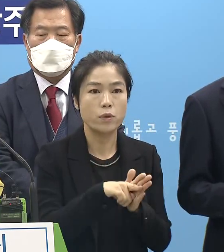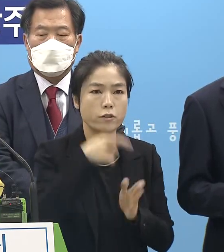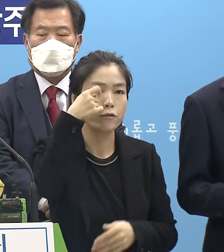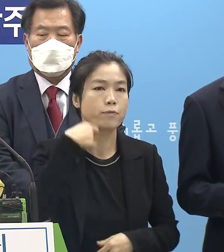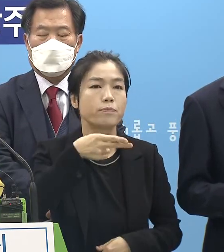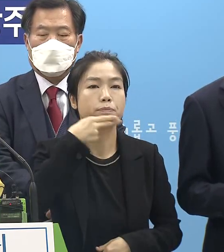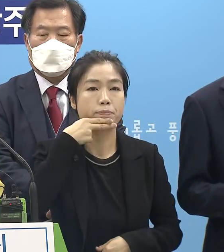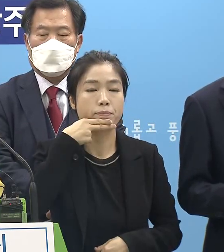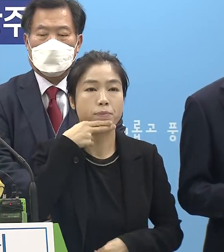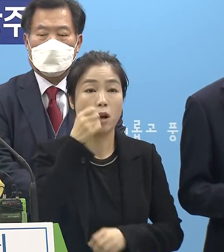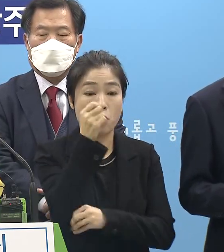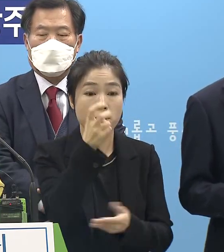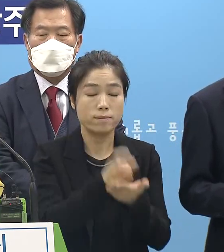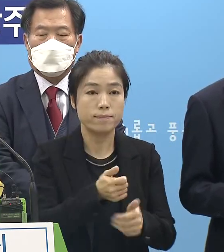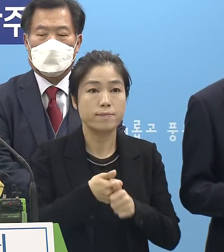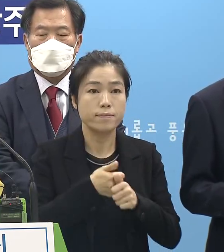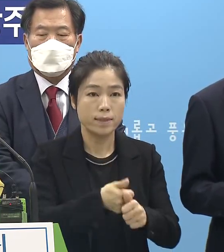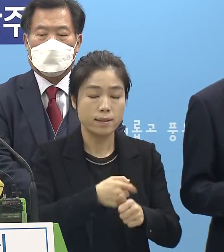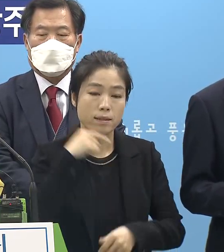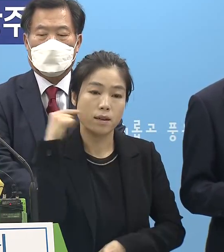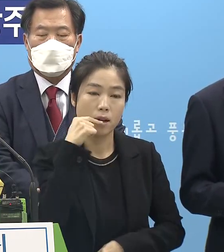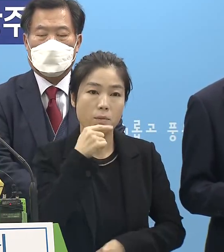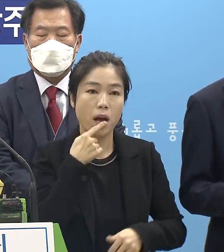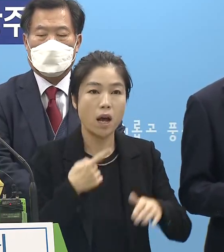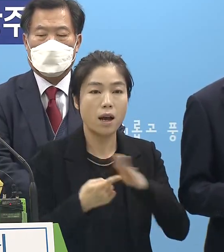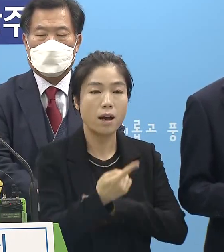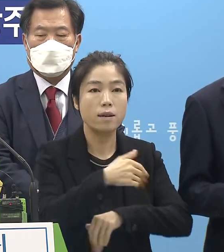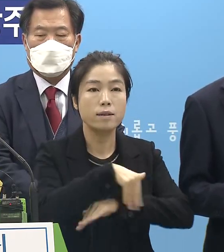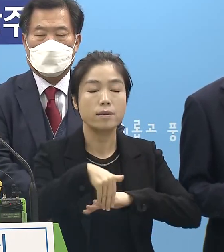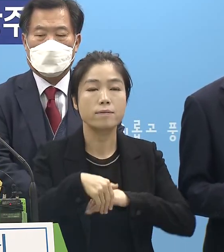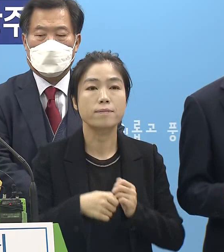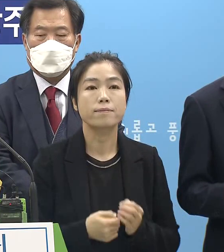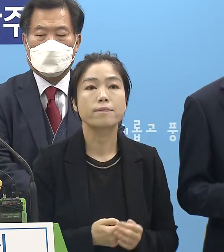무관용 원칙을 적용해 엄정 조치할 것입니다.